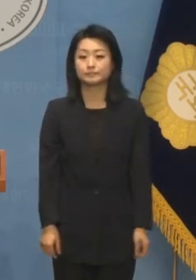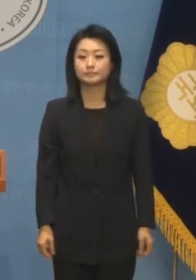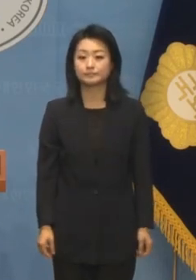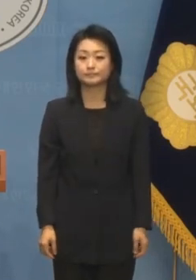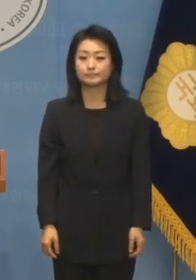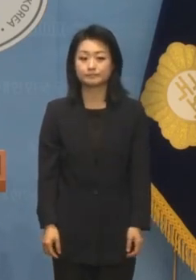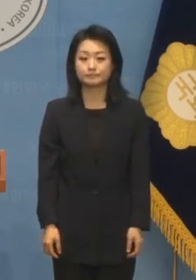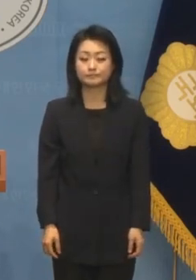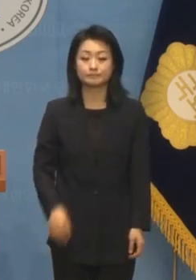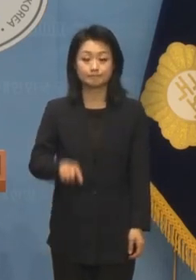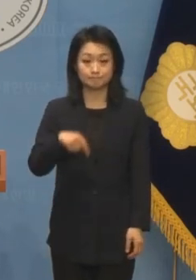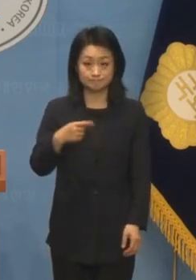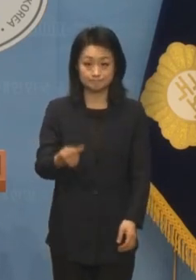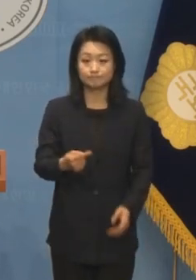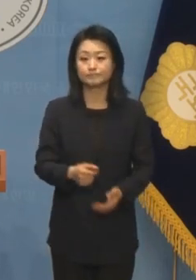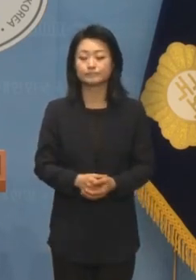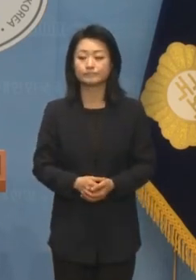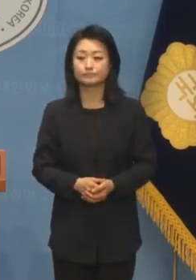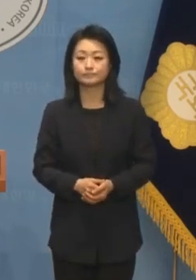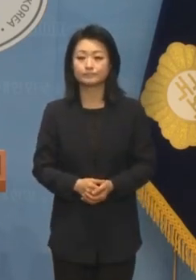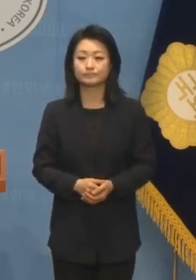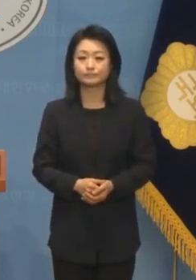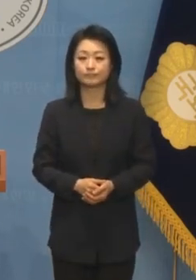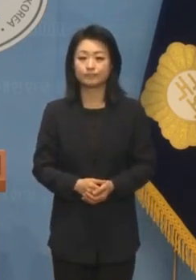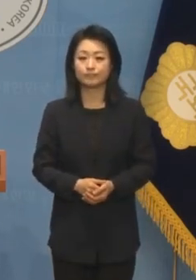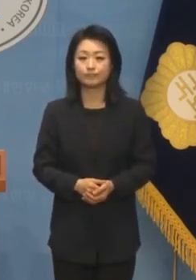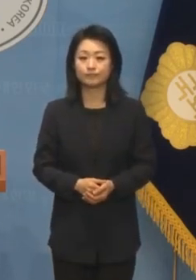브리핑 한 가지 더 하겠습니다.